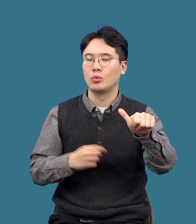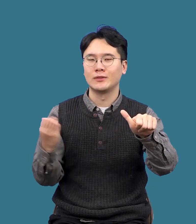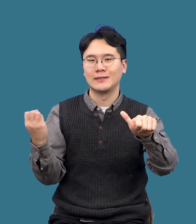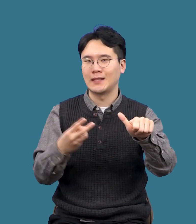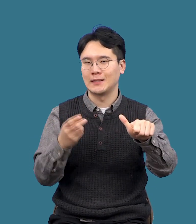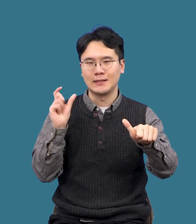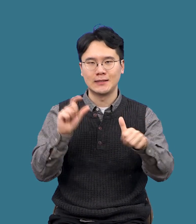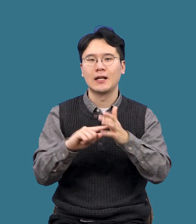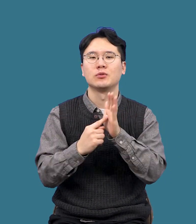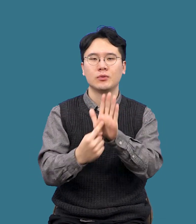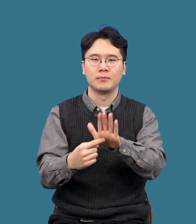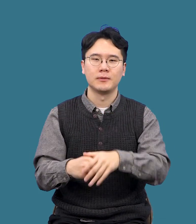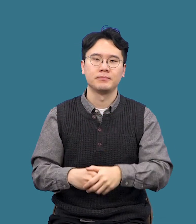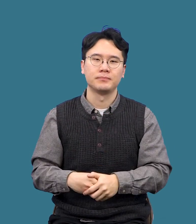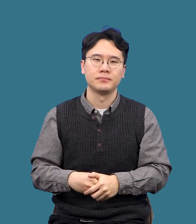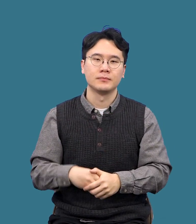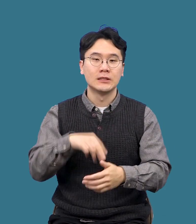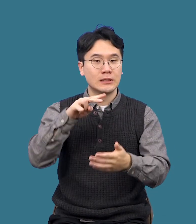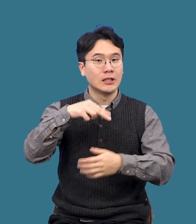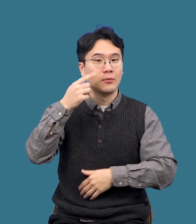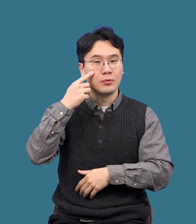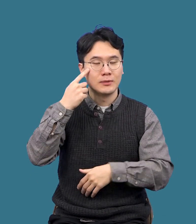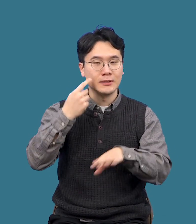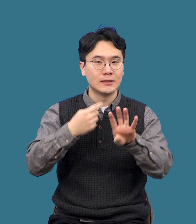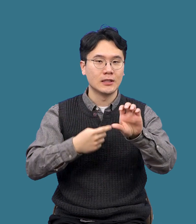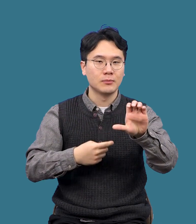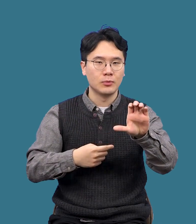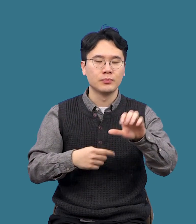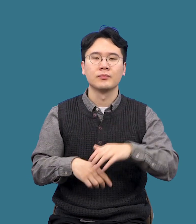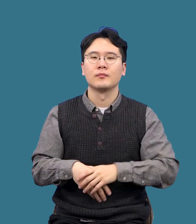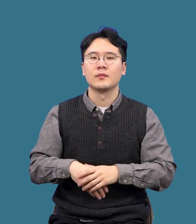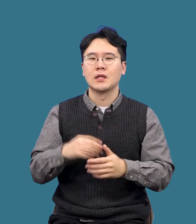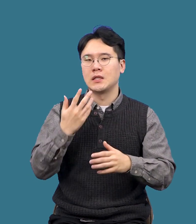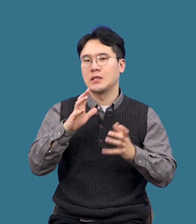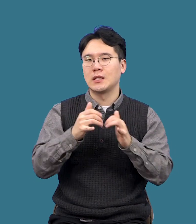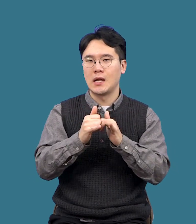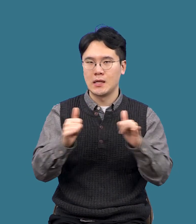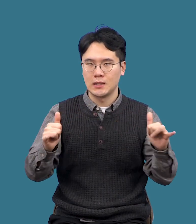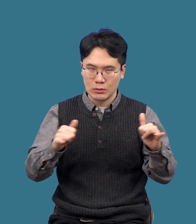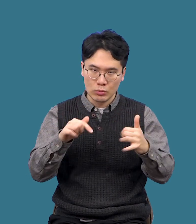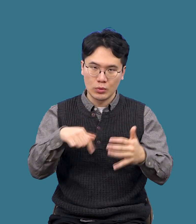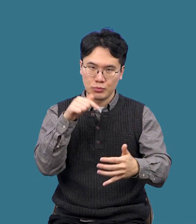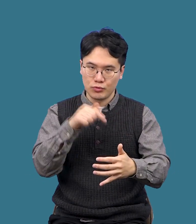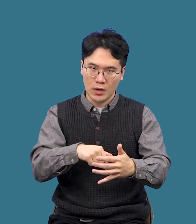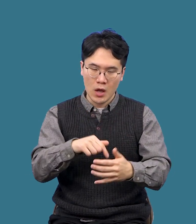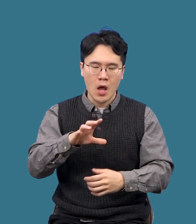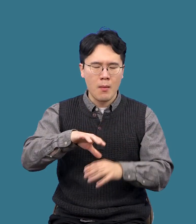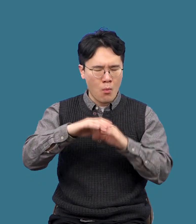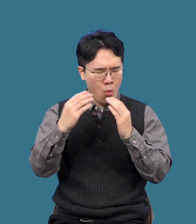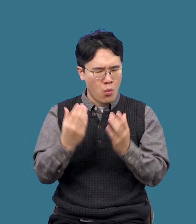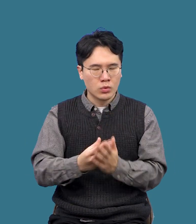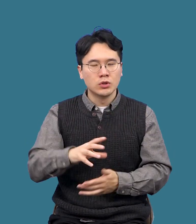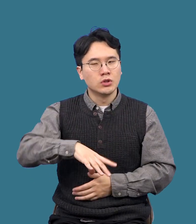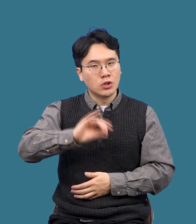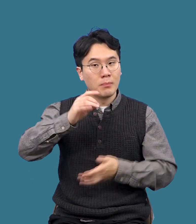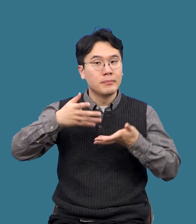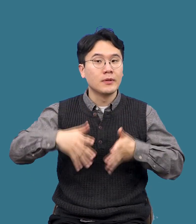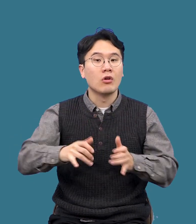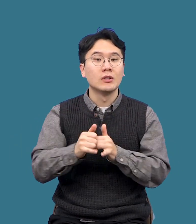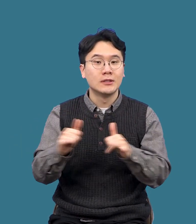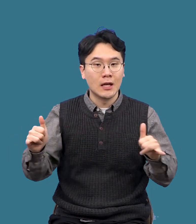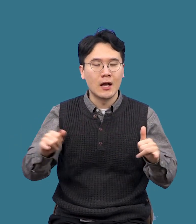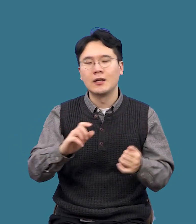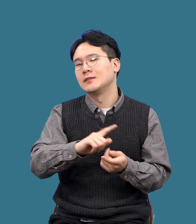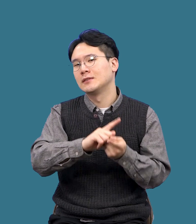강조됩니다. 45절 읽겠습니다. 시작. 이스라엘 자손 중 모든 처음 태어난 자